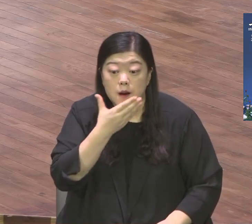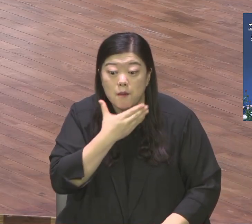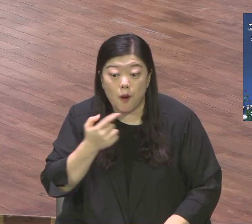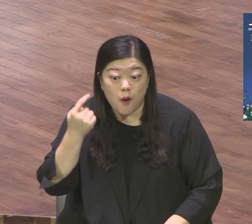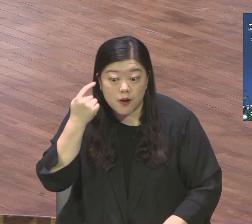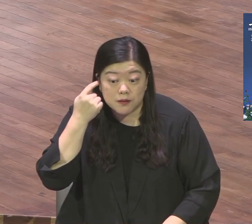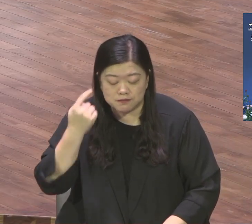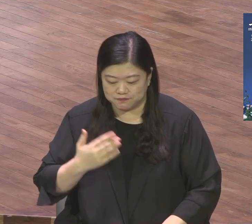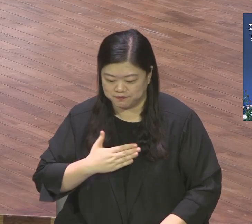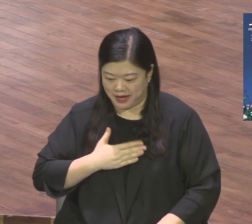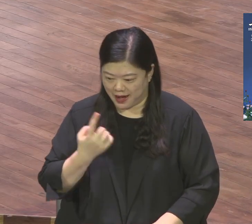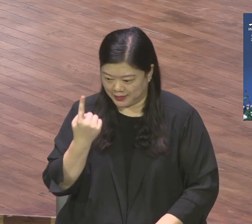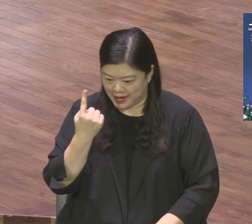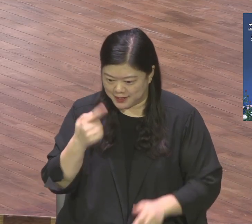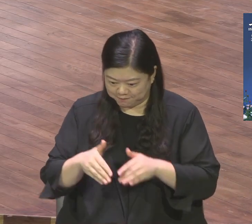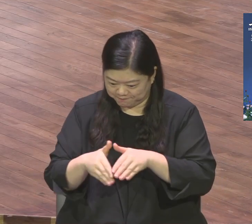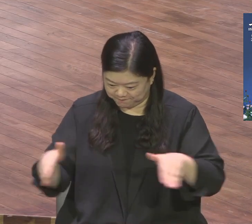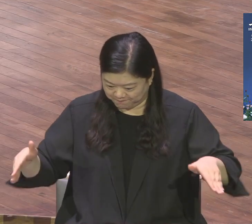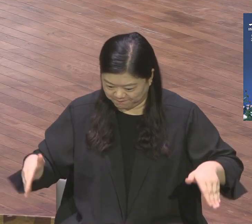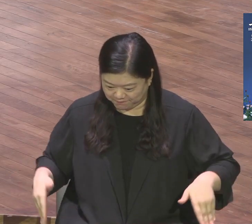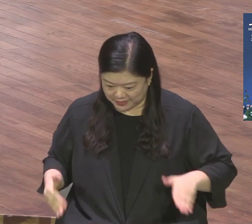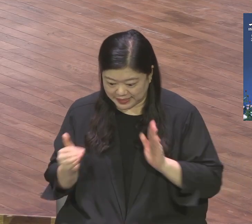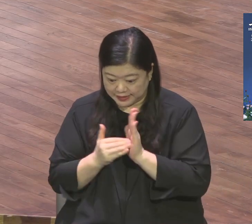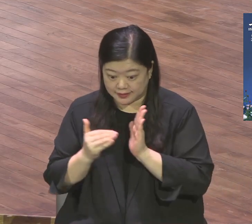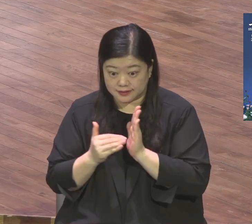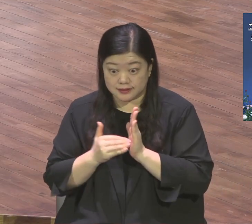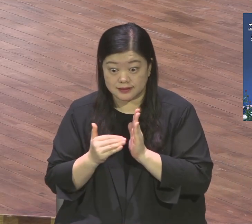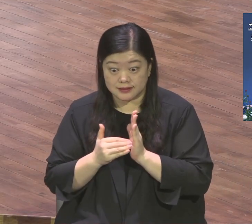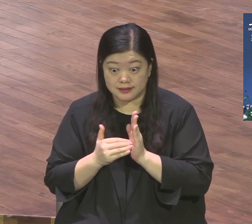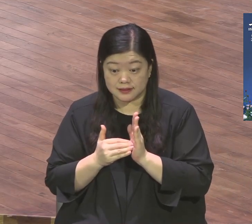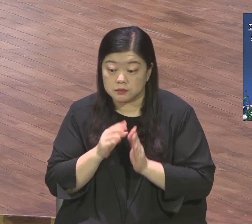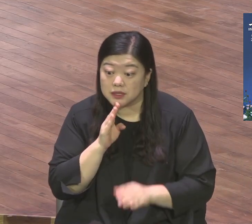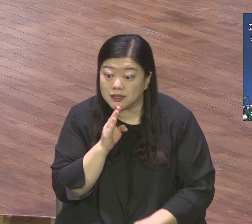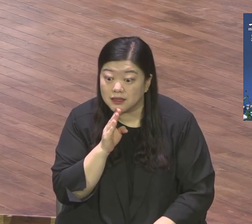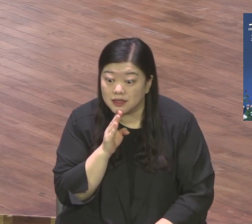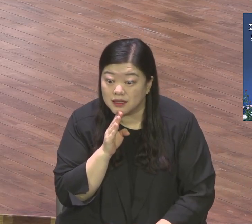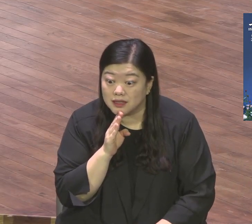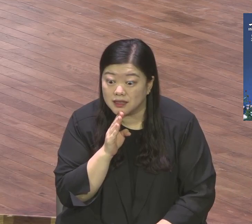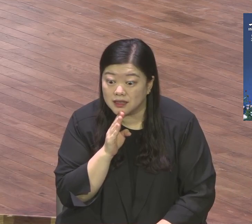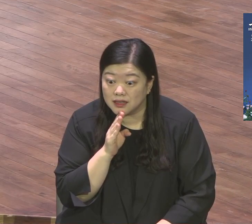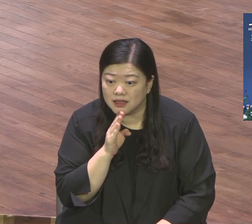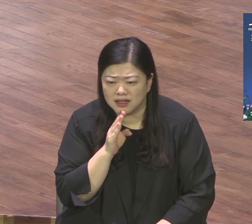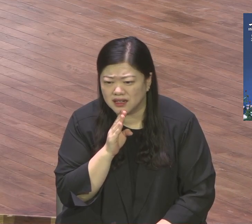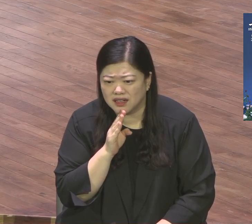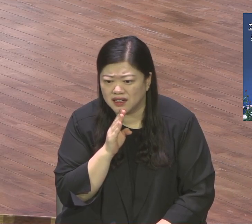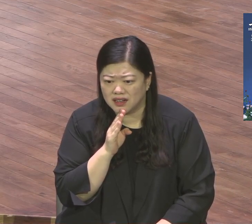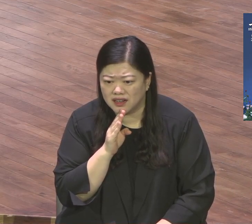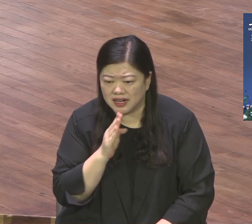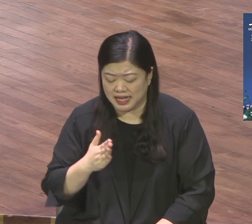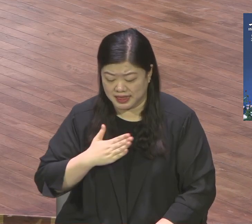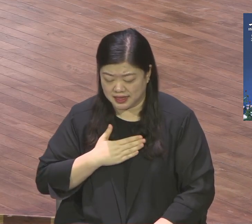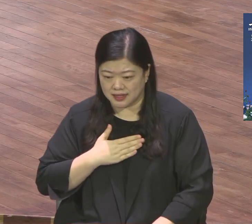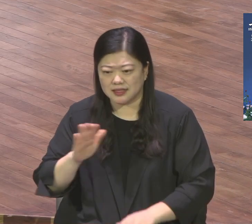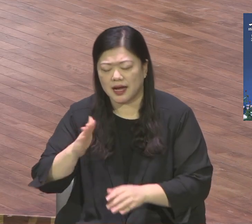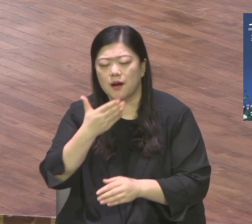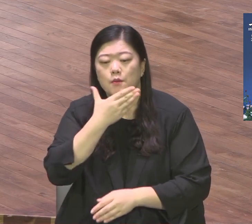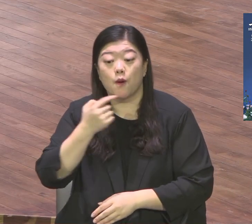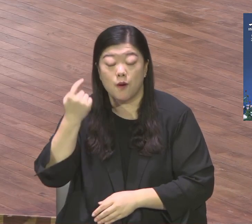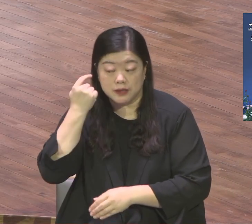너만 구원받아라. 그거 아니에요. 복음을 받은 사람 특징이